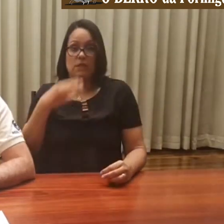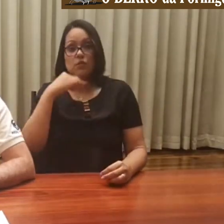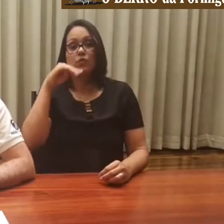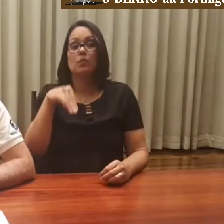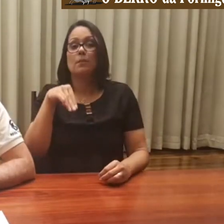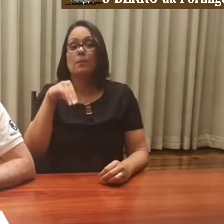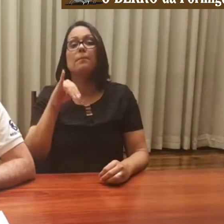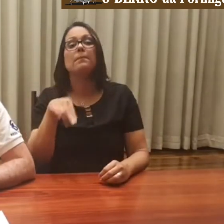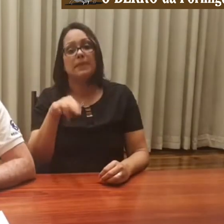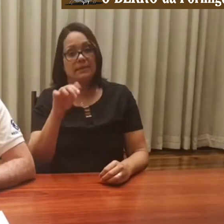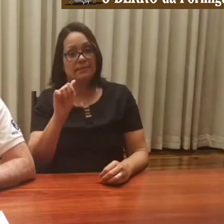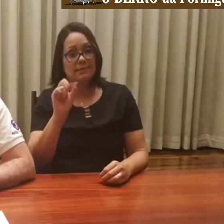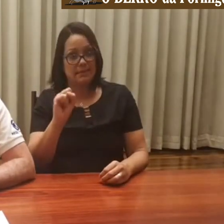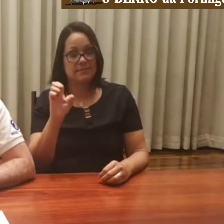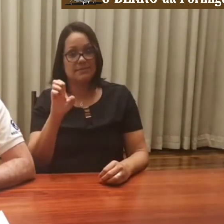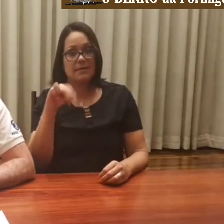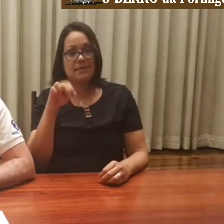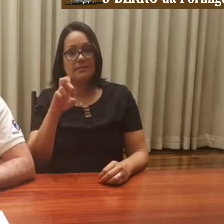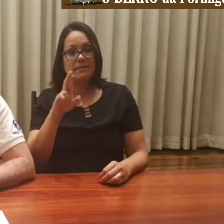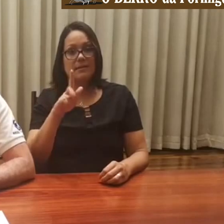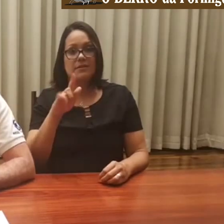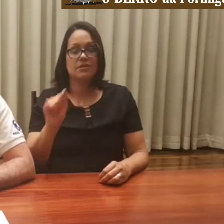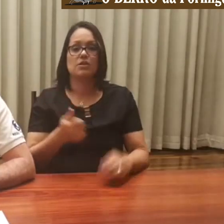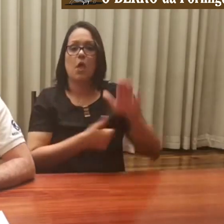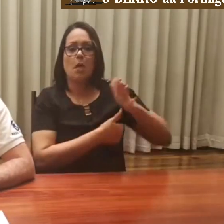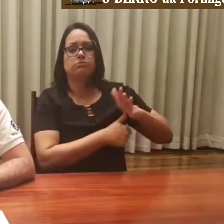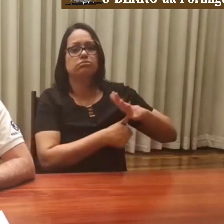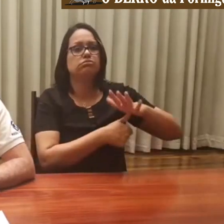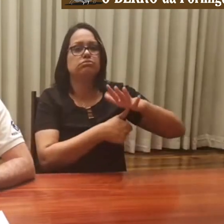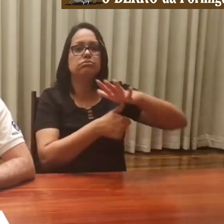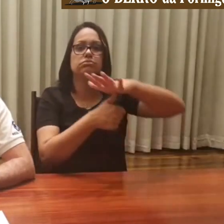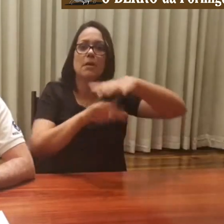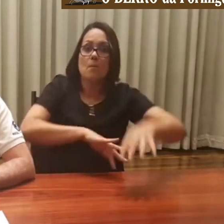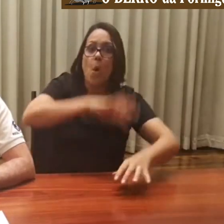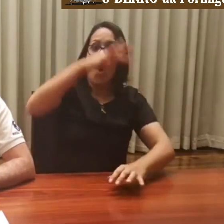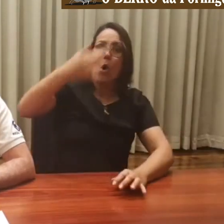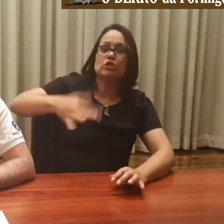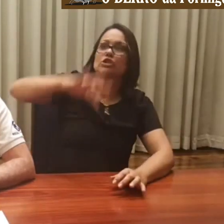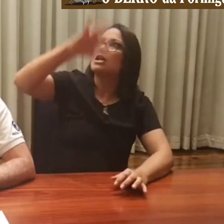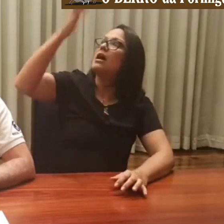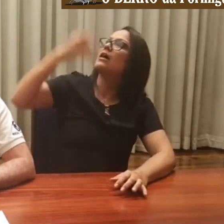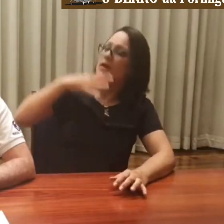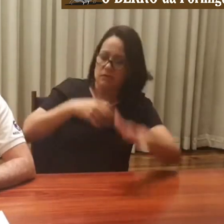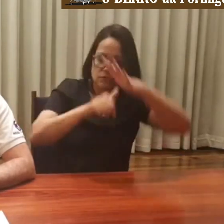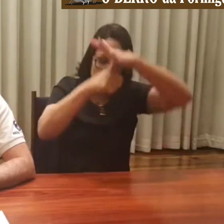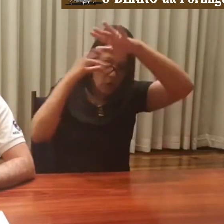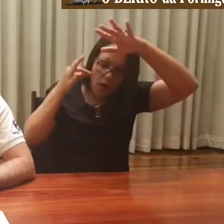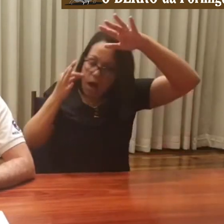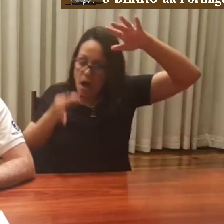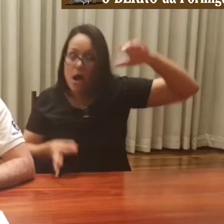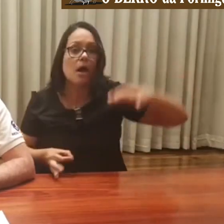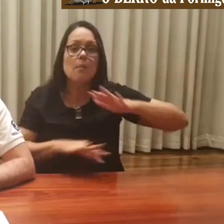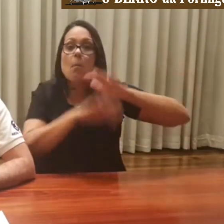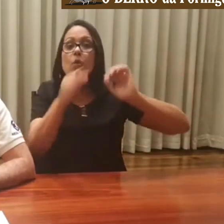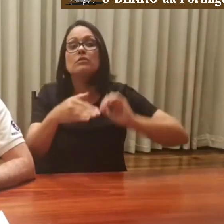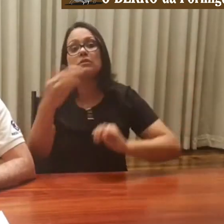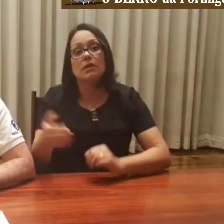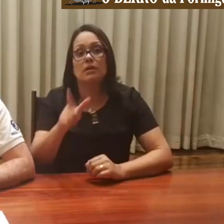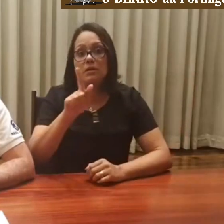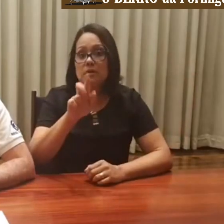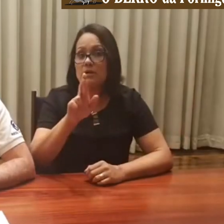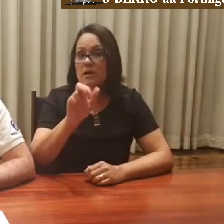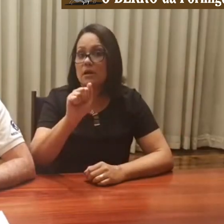E sobrevoamos as montanhas de grafite. Lembra da campanha que o pessoal me criticava? Então, essas montanhas de grafite,